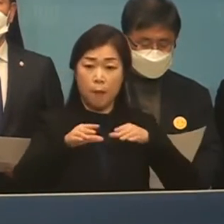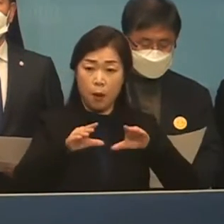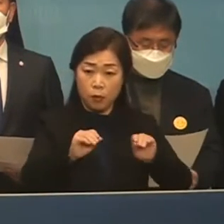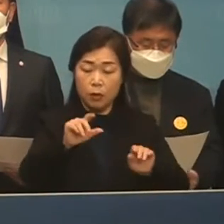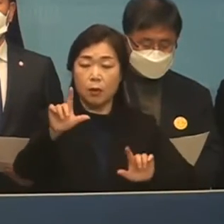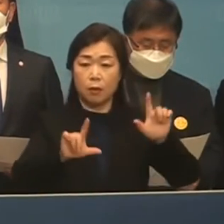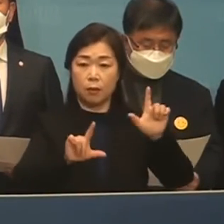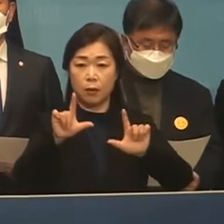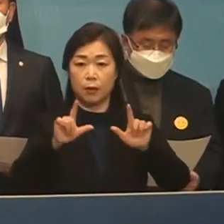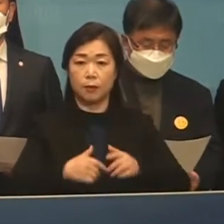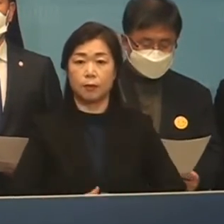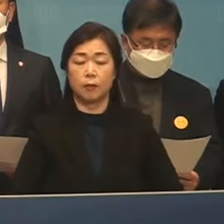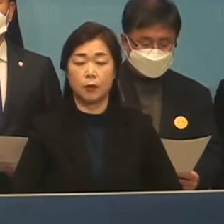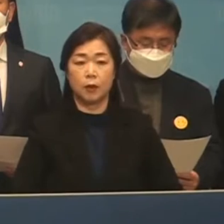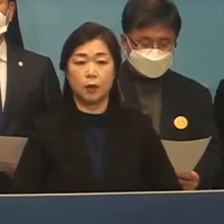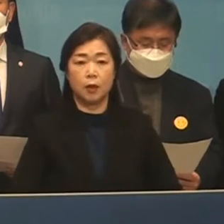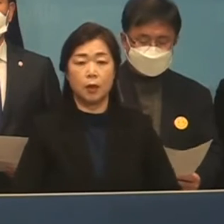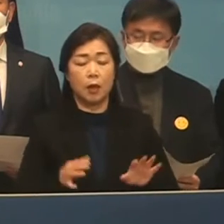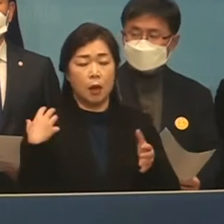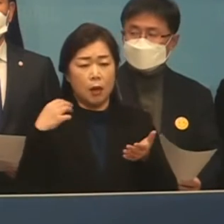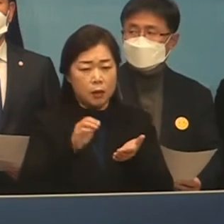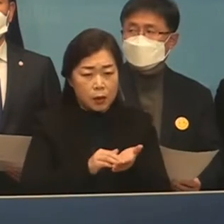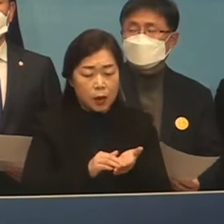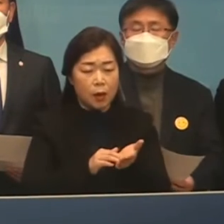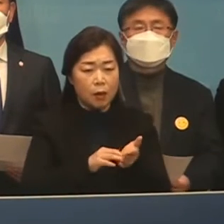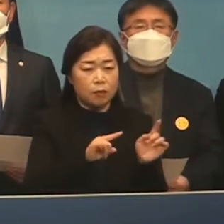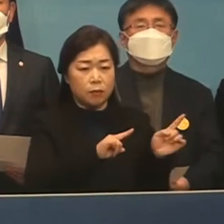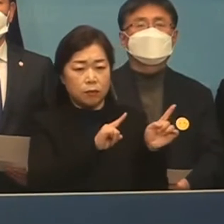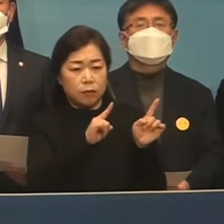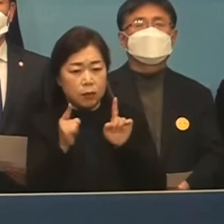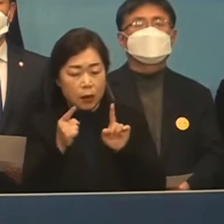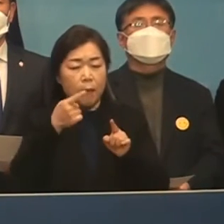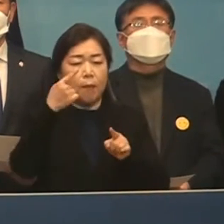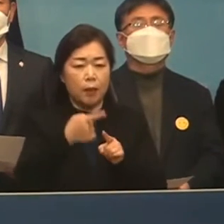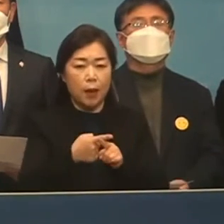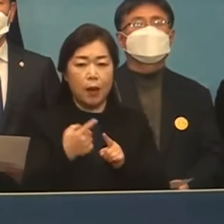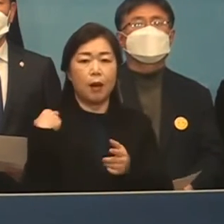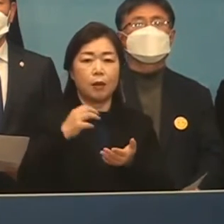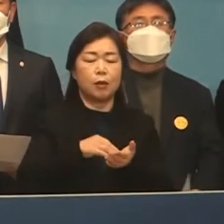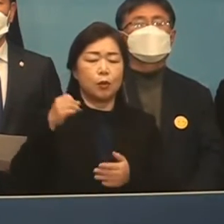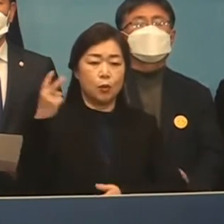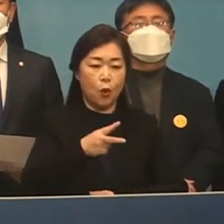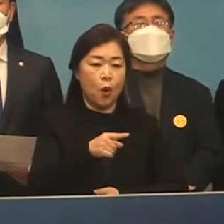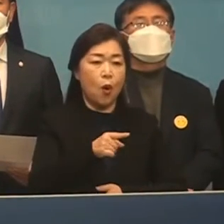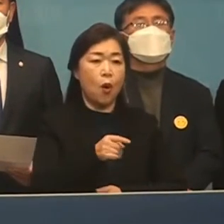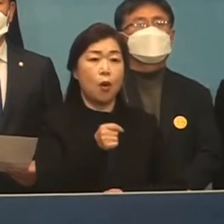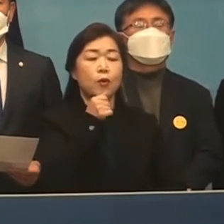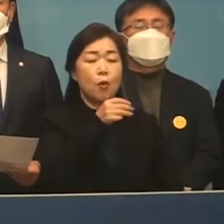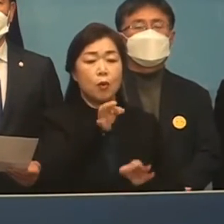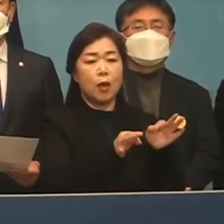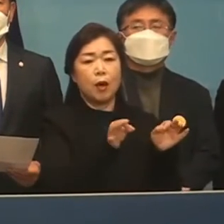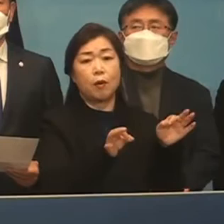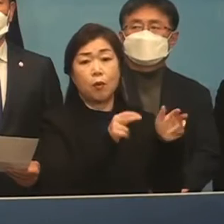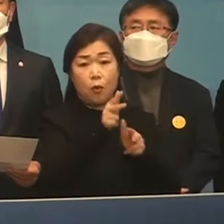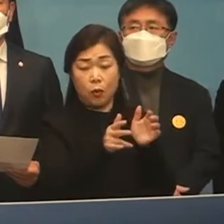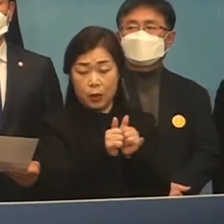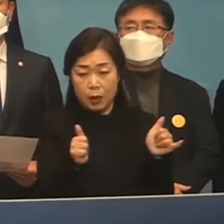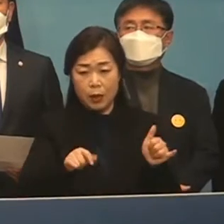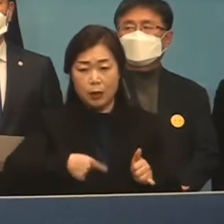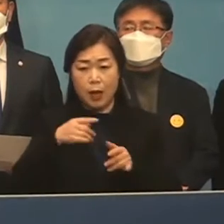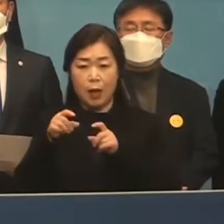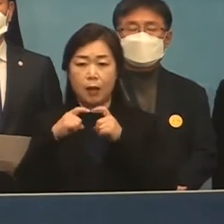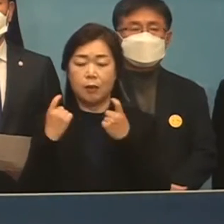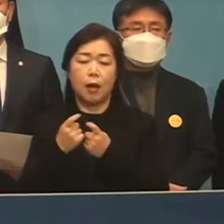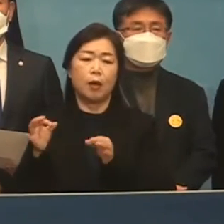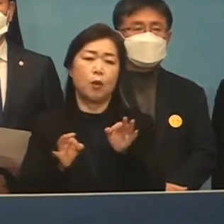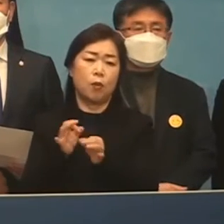상황입니다. 잠시 되찾은 골목상권의 활기는 사라지고 또다시 소상공인, 자영업자들의 한숨이 깊어지고